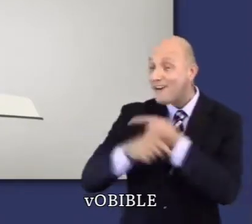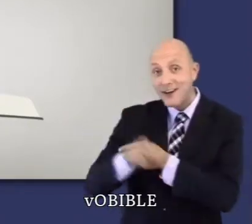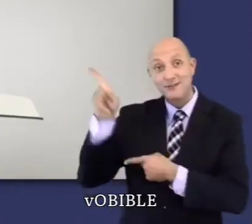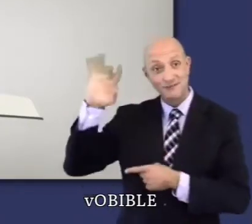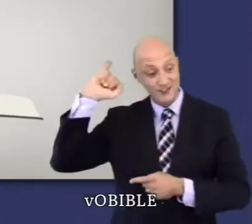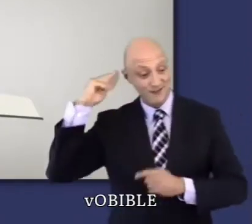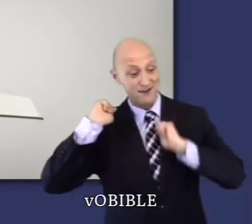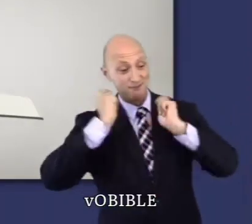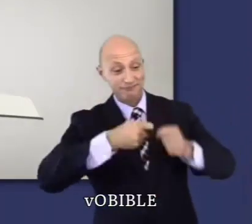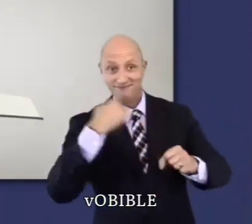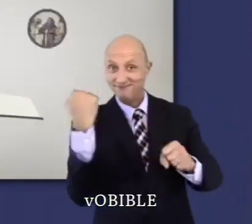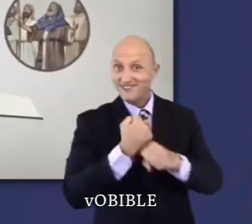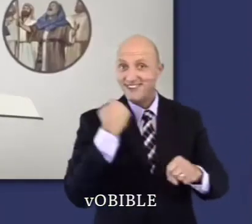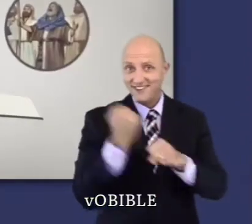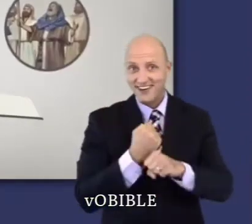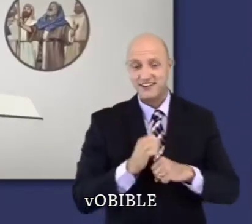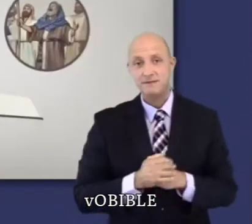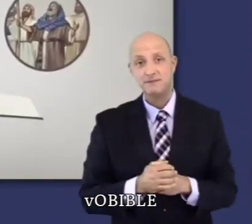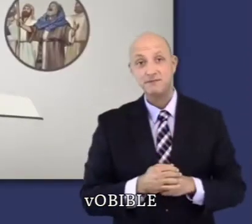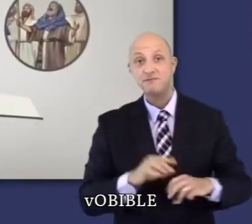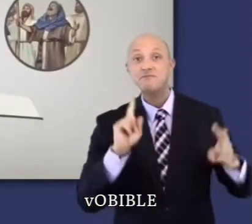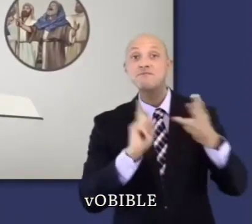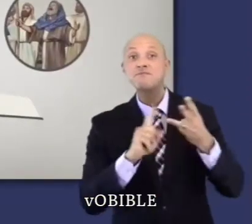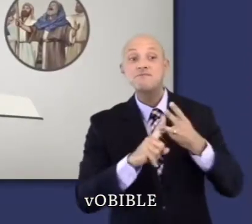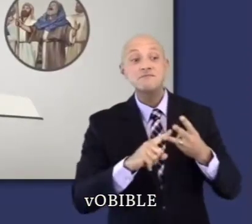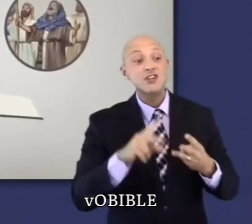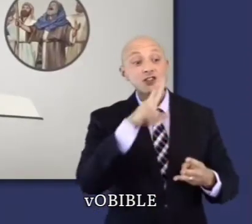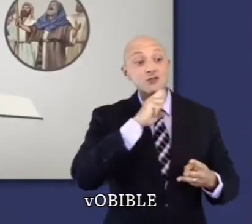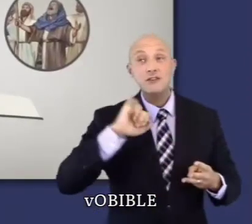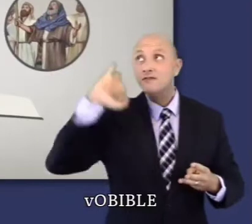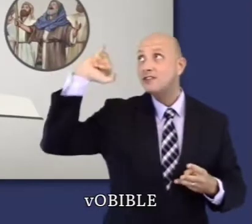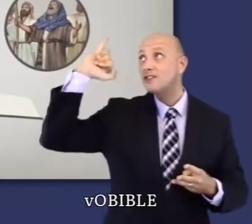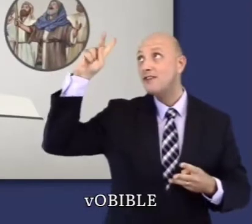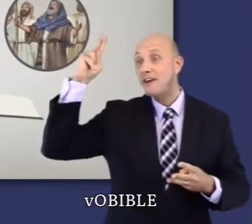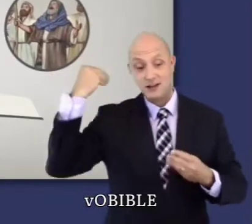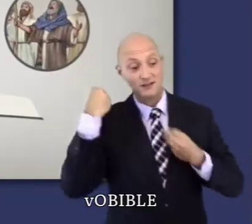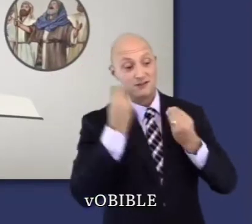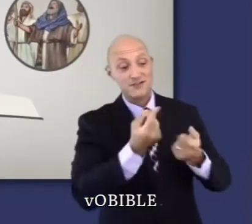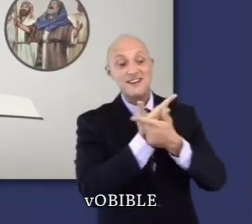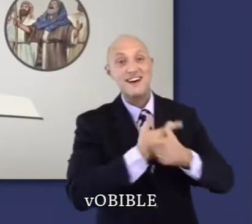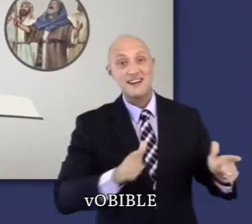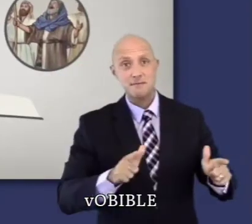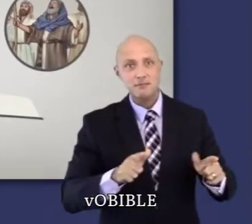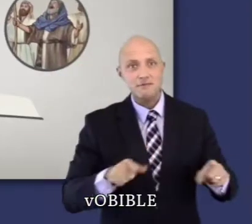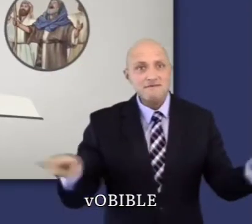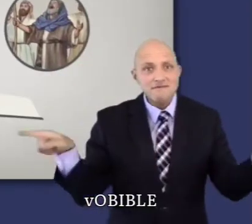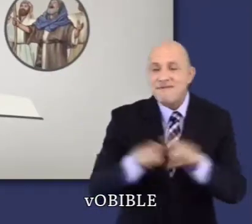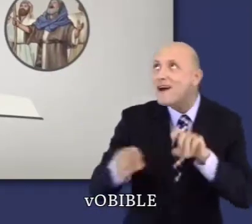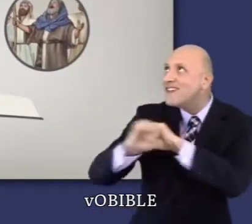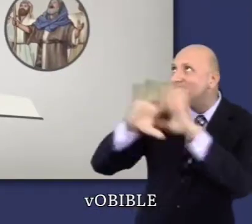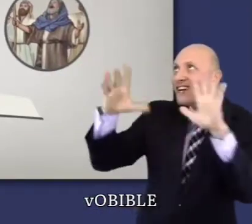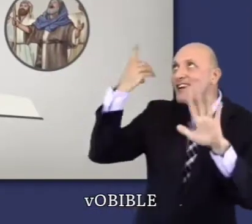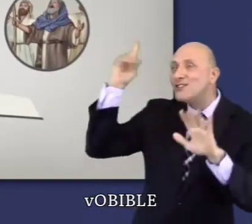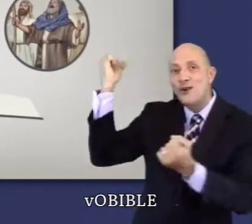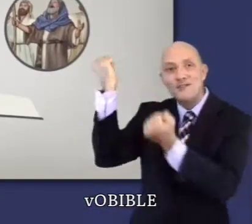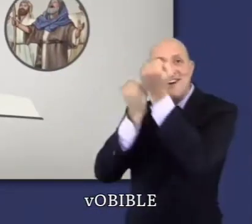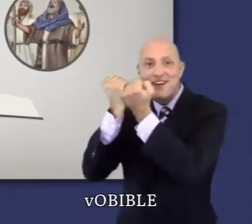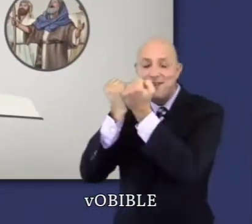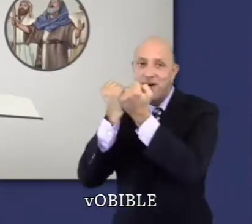sa volonté. Et réfléchissez à la façon dont la délivrance d'Israël renforce votre foi dans la délivrance